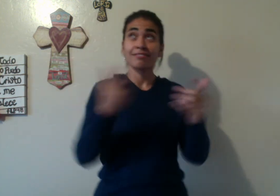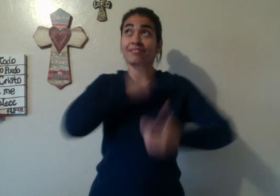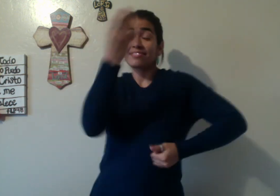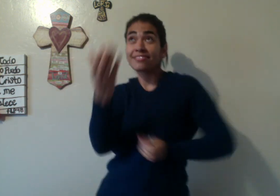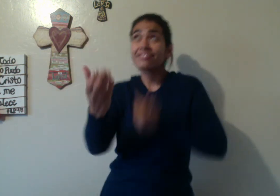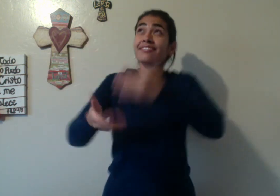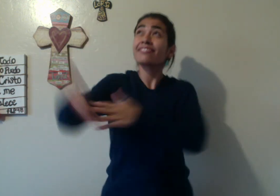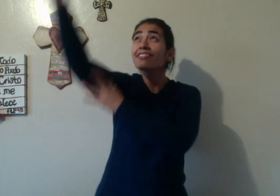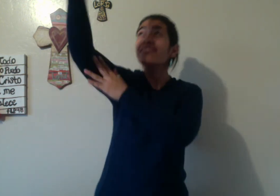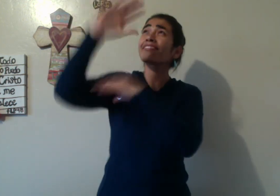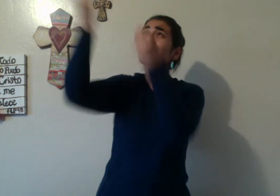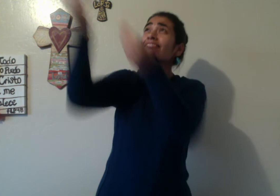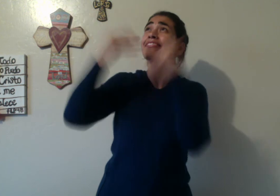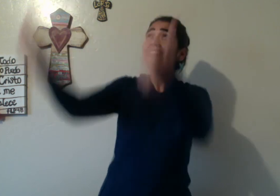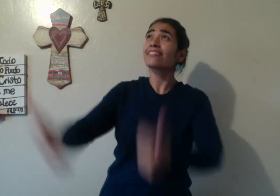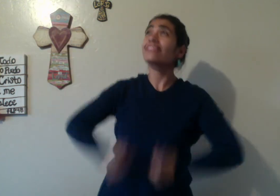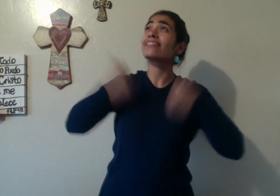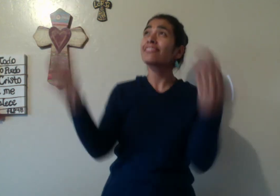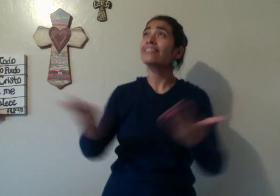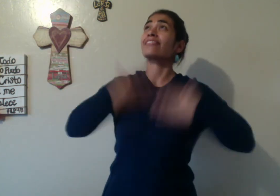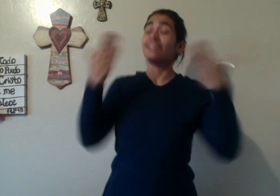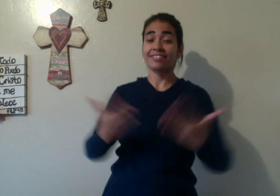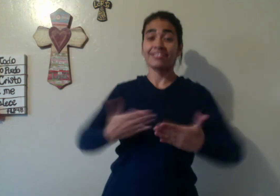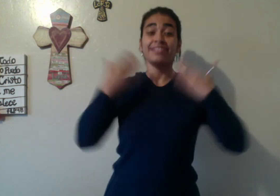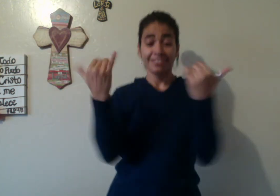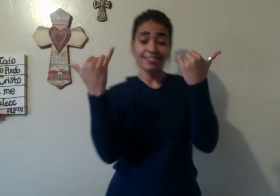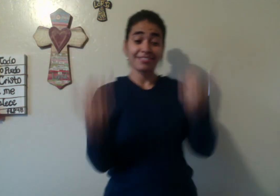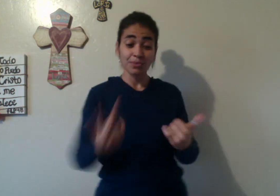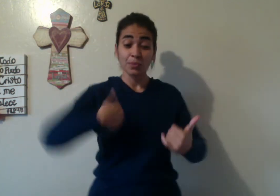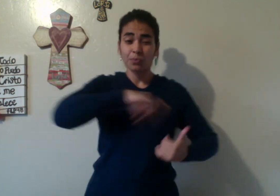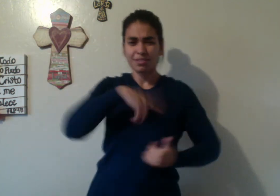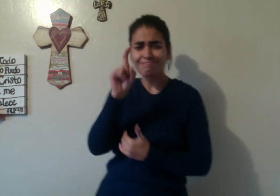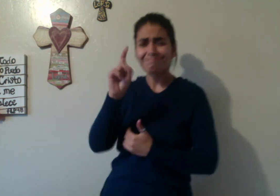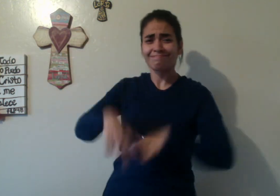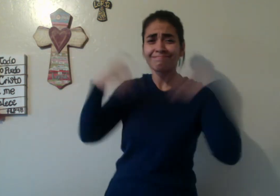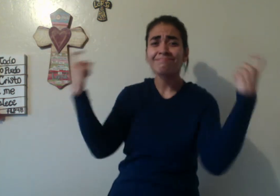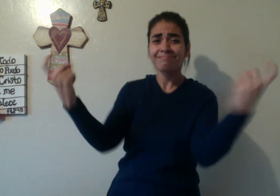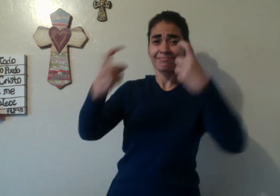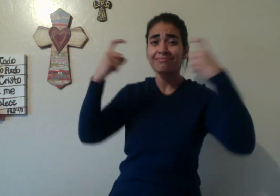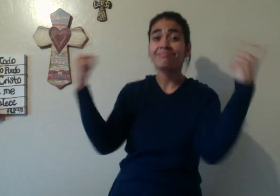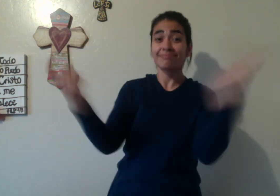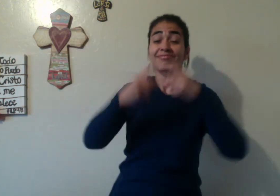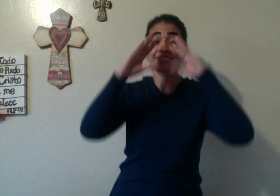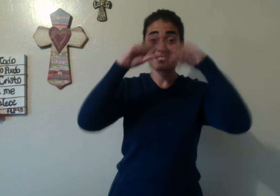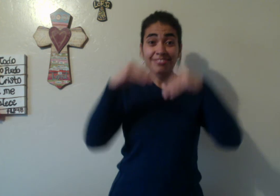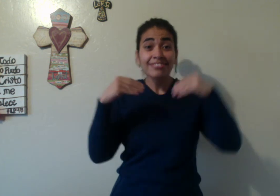de la vida, darle con gozo. Es tiempo de celebrar, es tiempo de